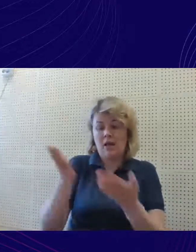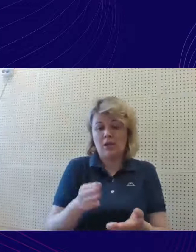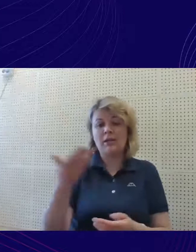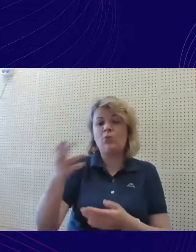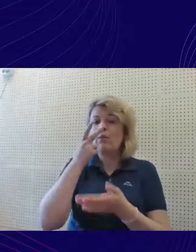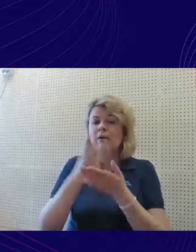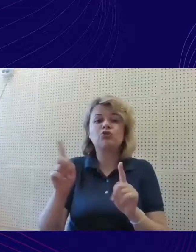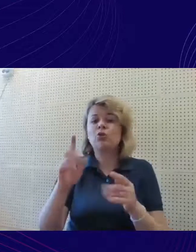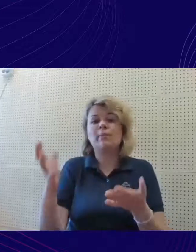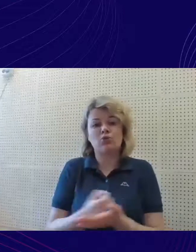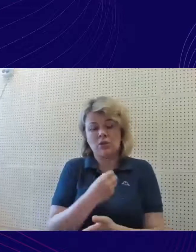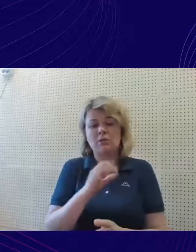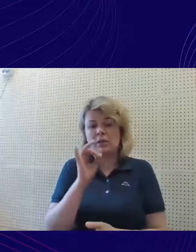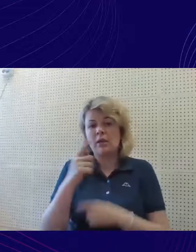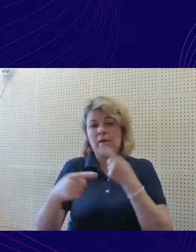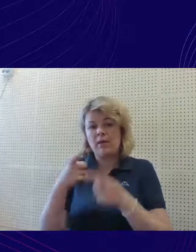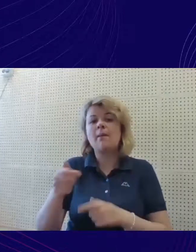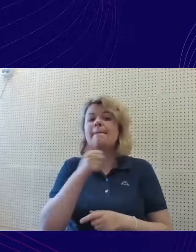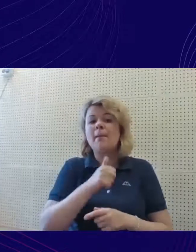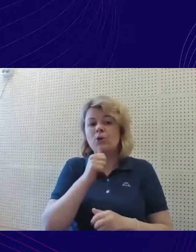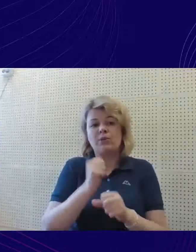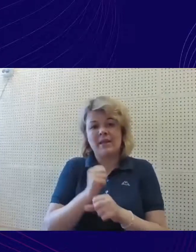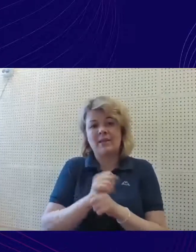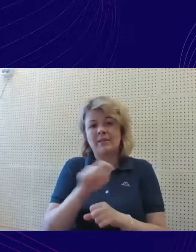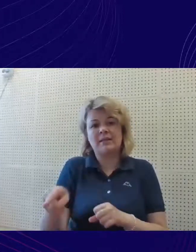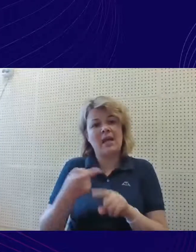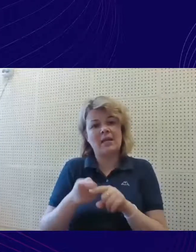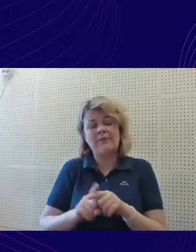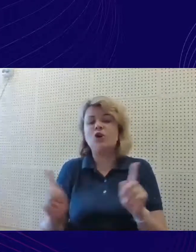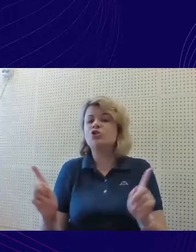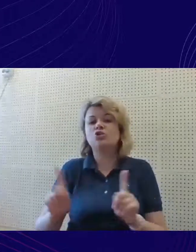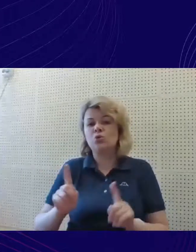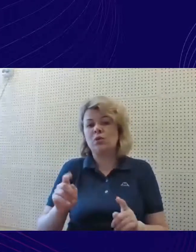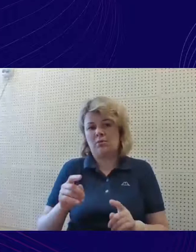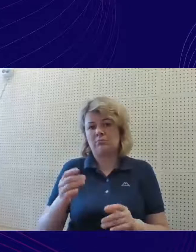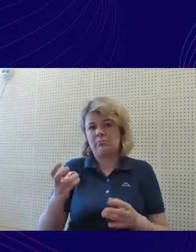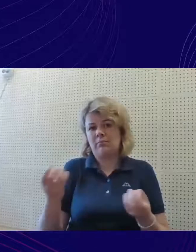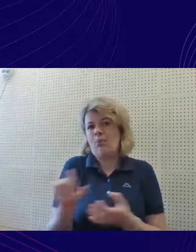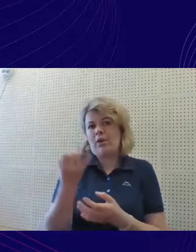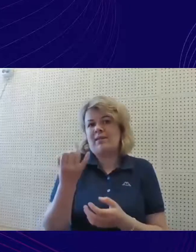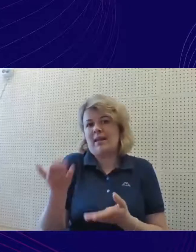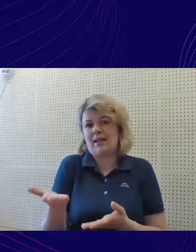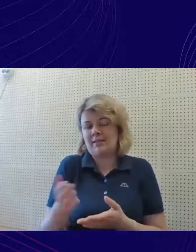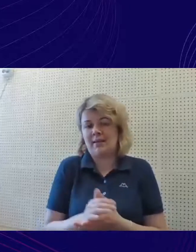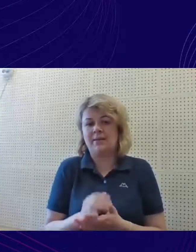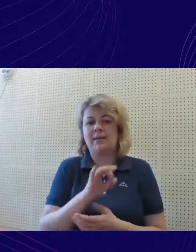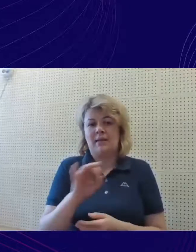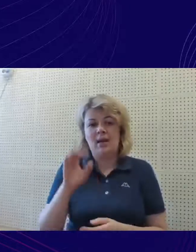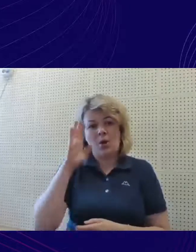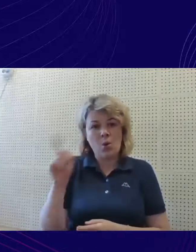получилось, и говорят, попробуй сделать из этого что-то поинтереснее. И он совершенно